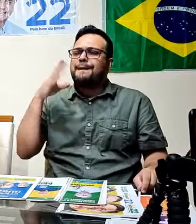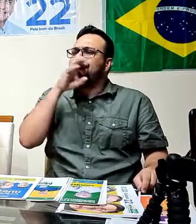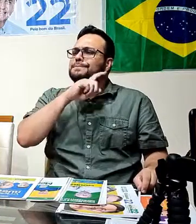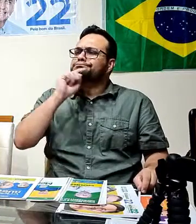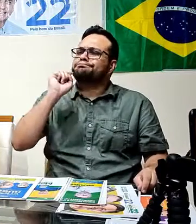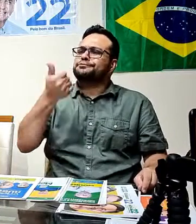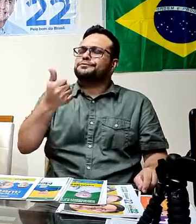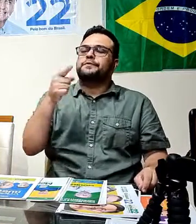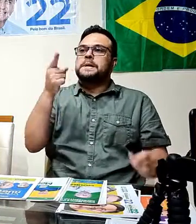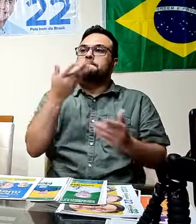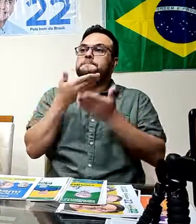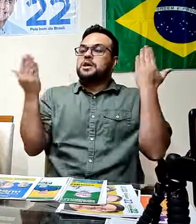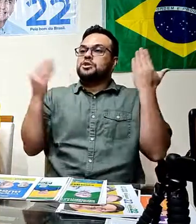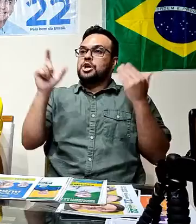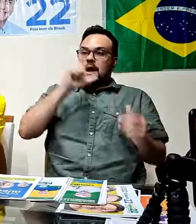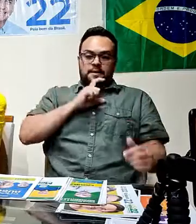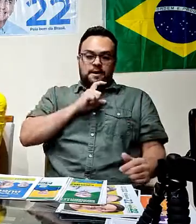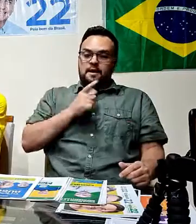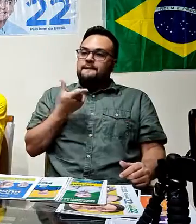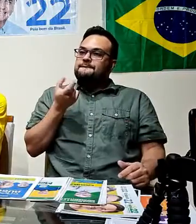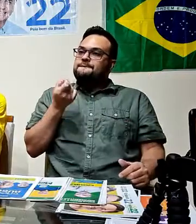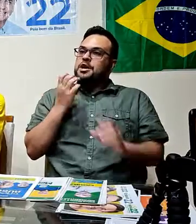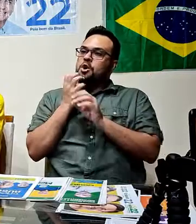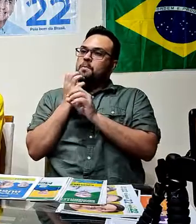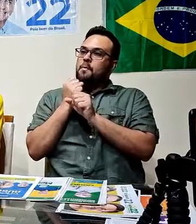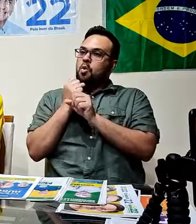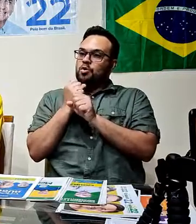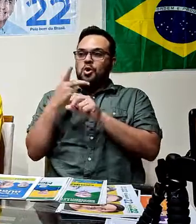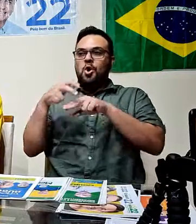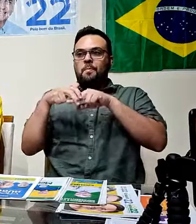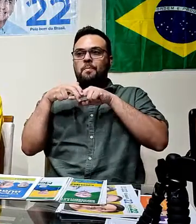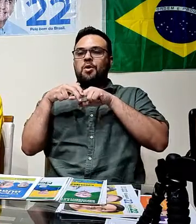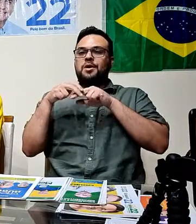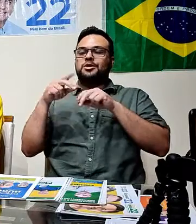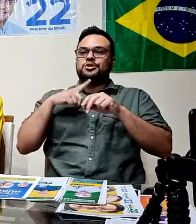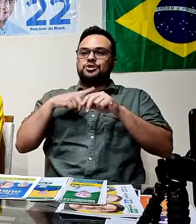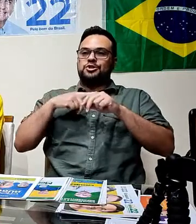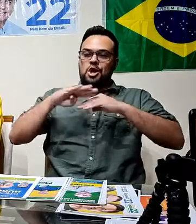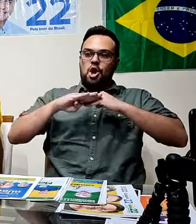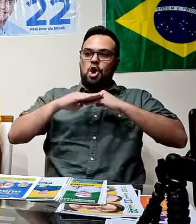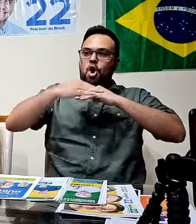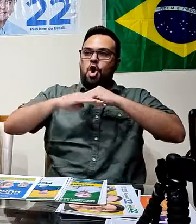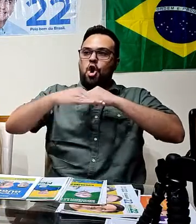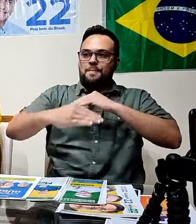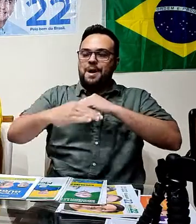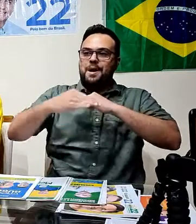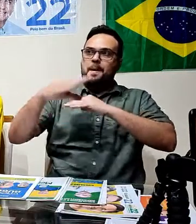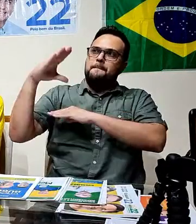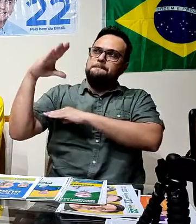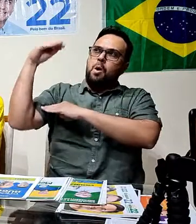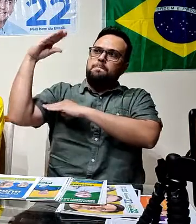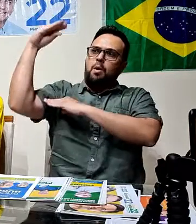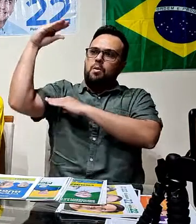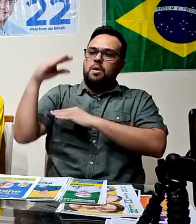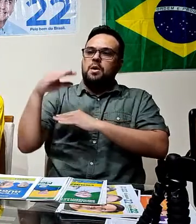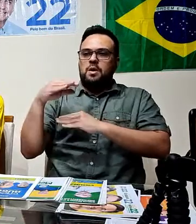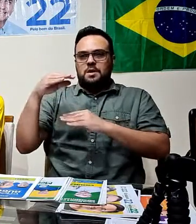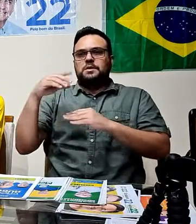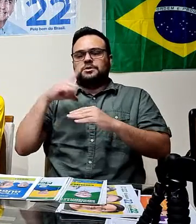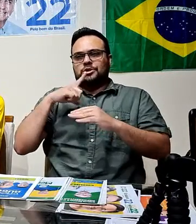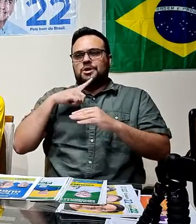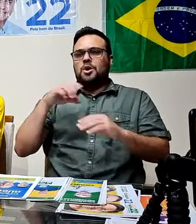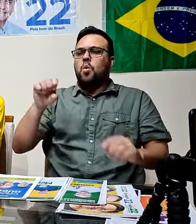perdia 20 pontos, dado a cilada das lombadas eletrônicas, reduzindo bastante as lombadas eletrônicas no Brasil,